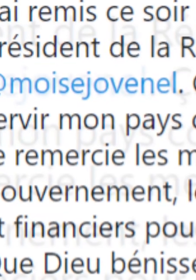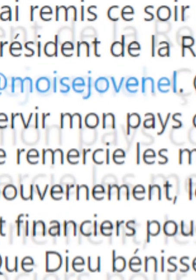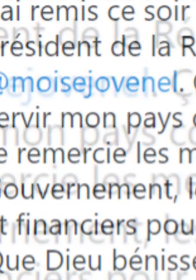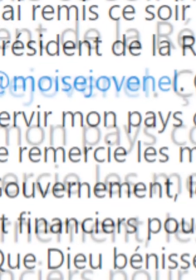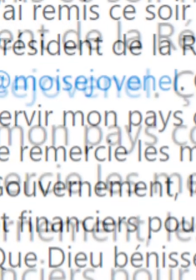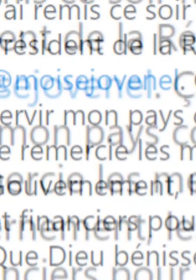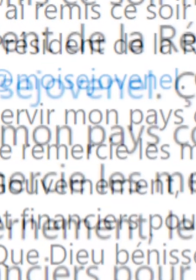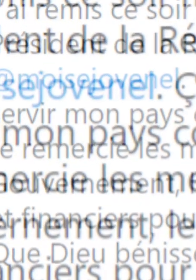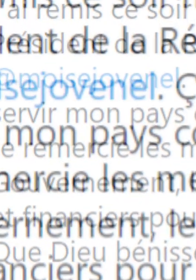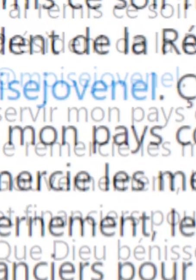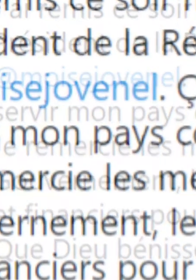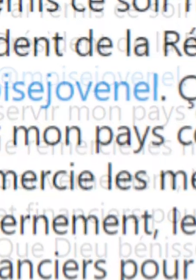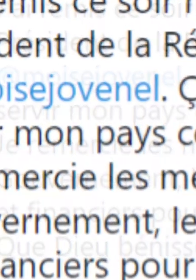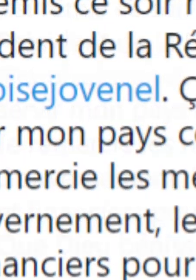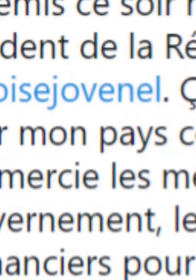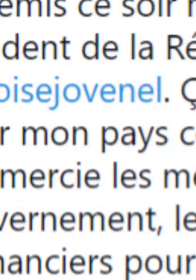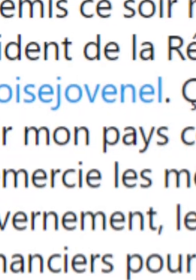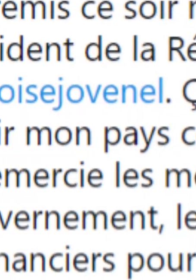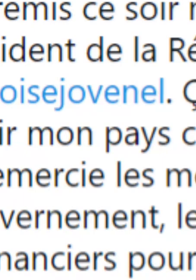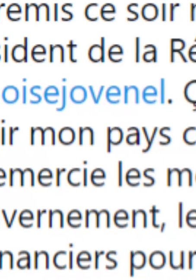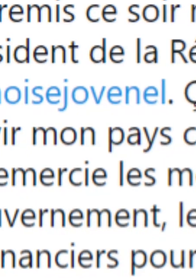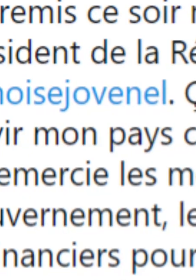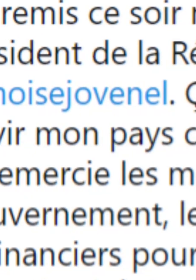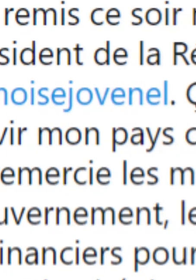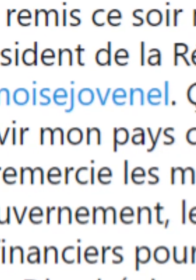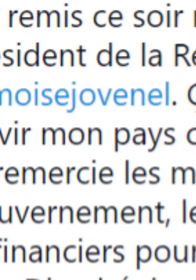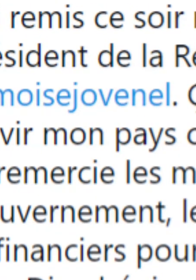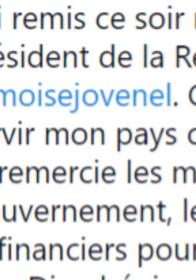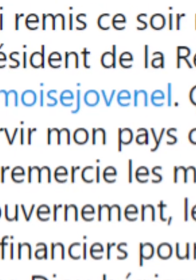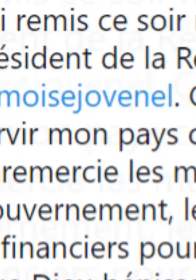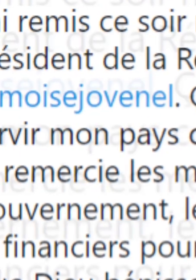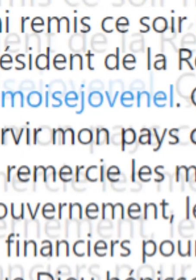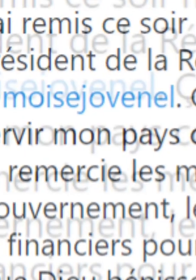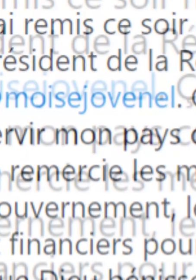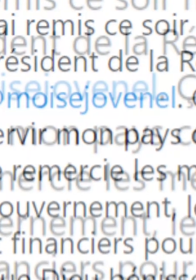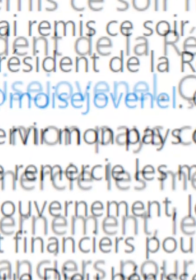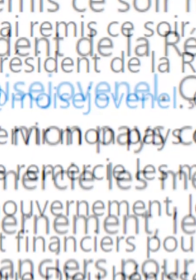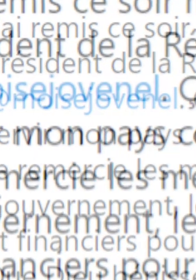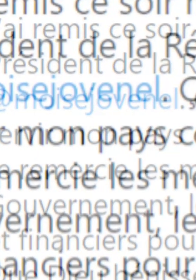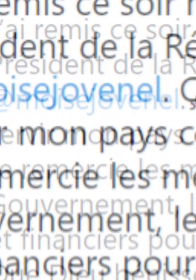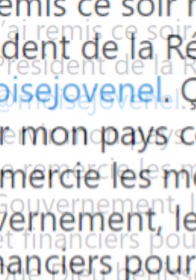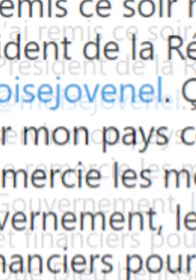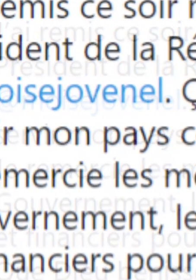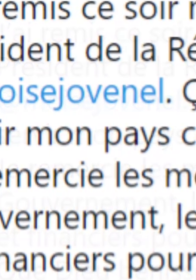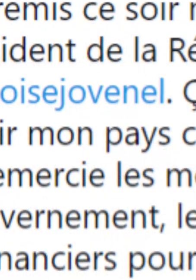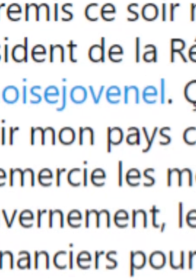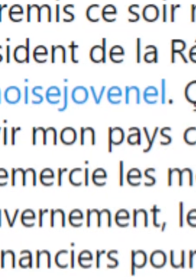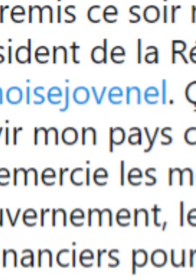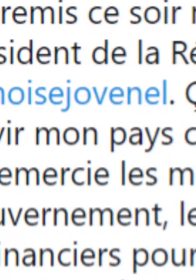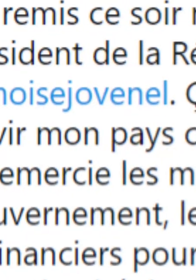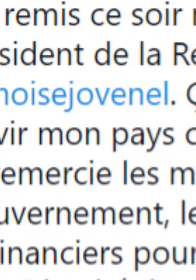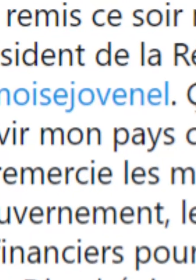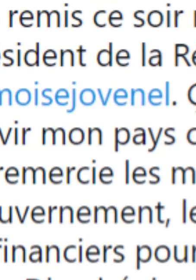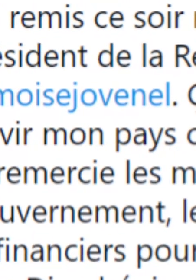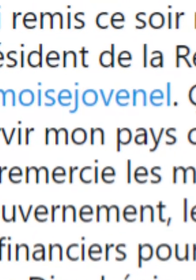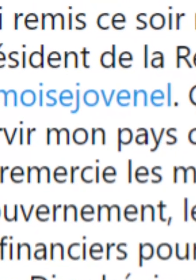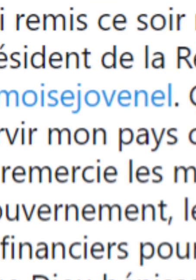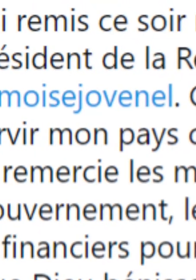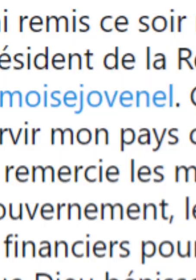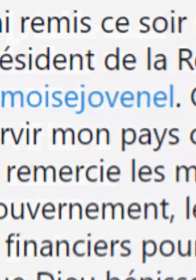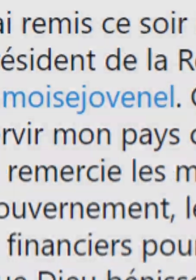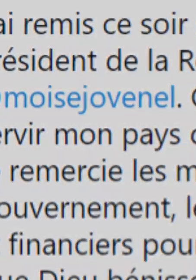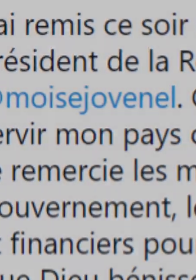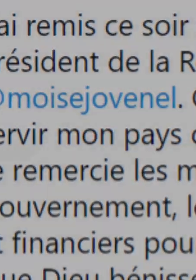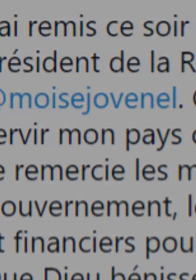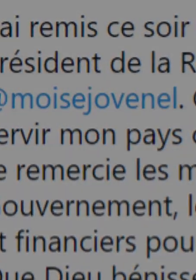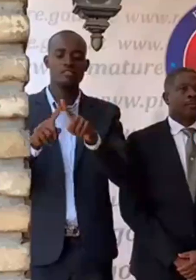li rebalancer et cause insécurité a toujours li même ki a valé terrain. Yon nan bagay tout ki fait Haïti